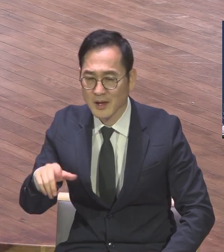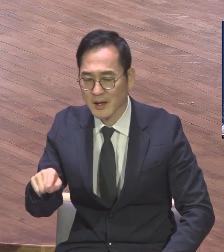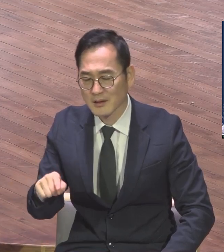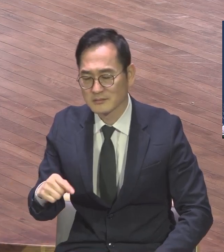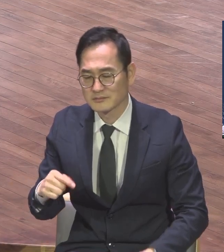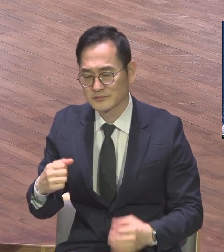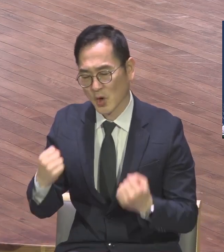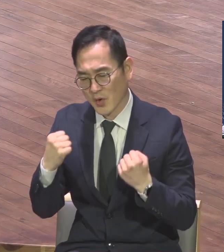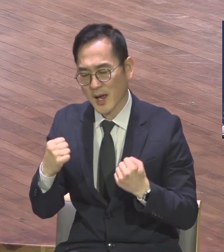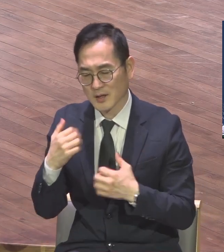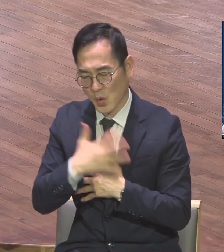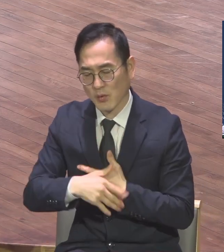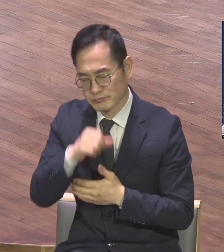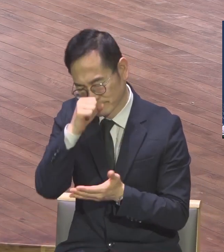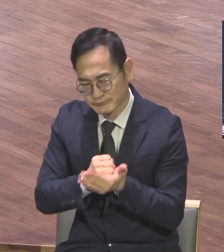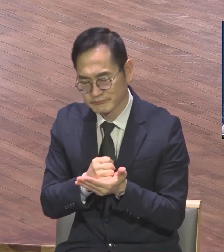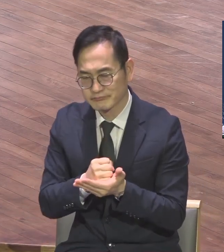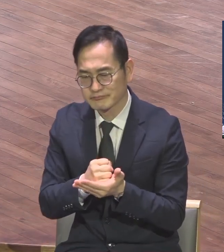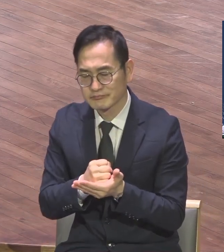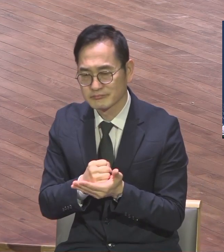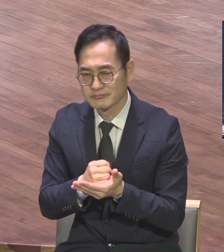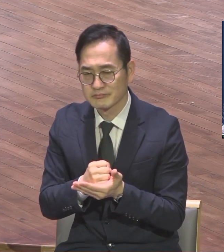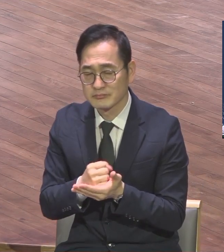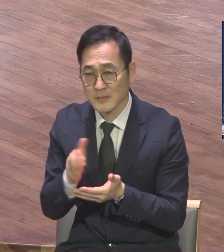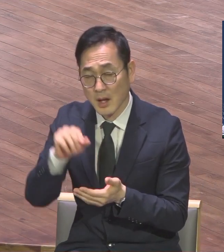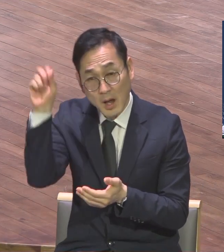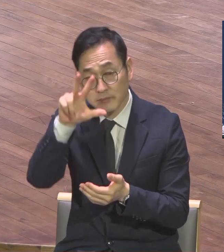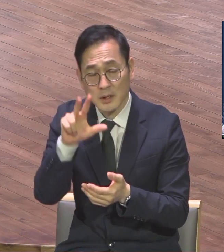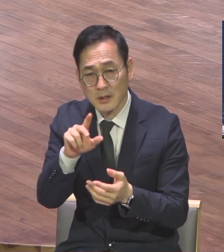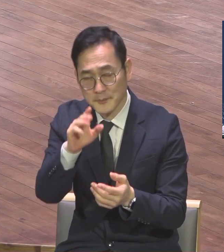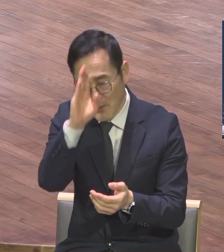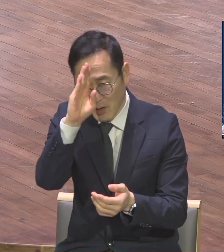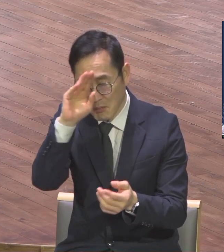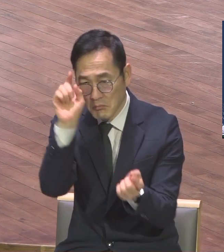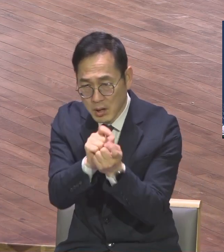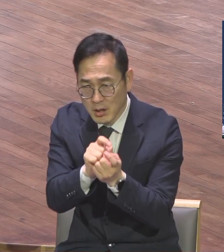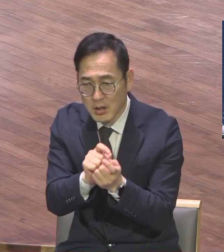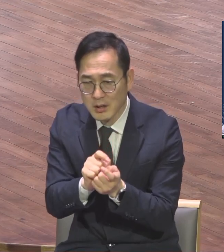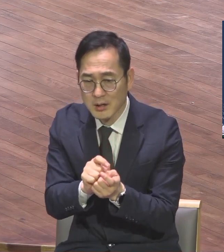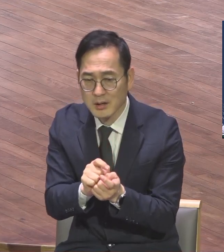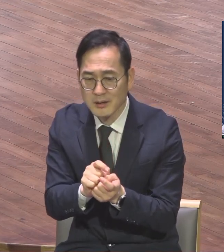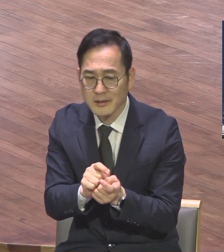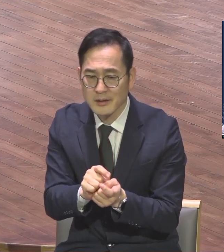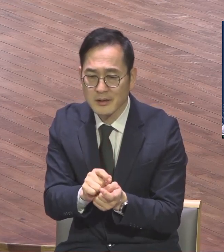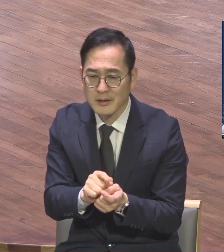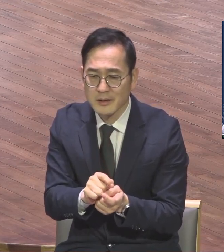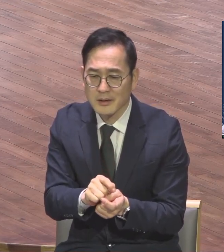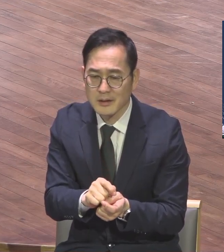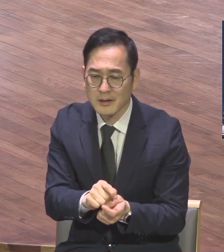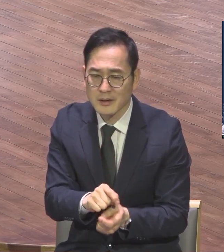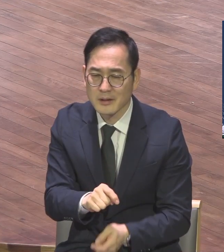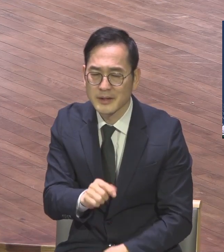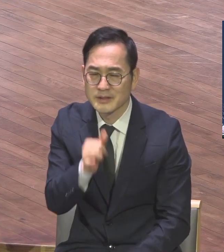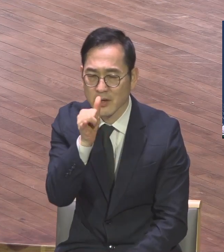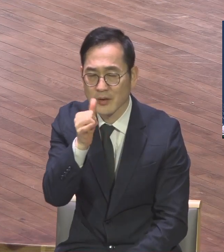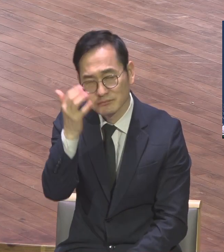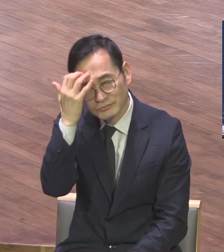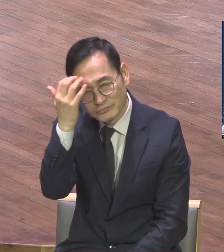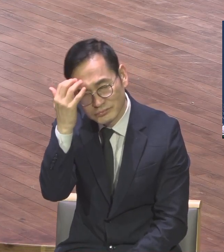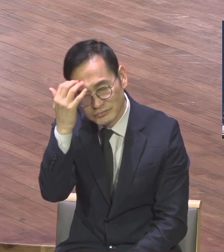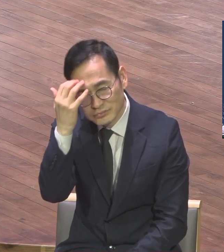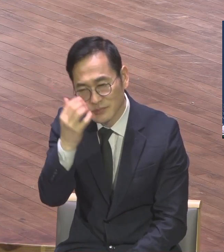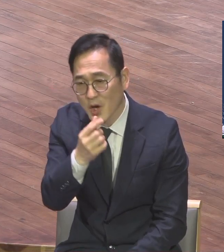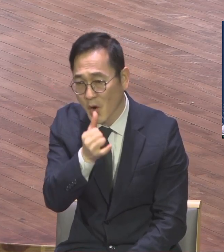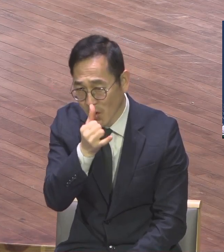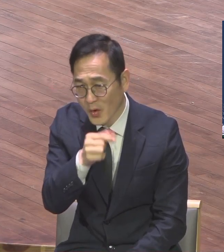환란이나 병고의 고통이 우리에게 다가오는데 이러한 것들은 우리의 신앙과